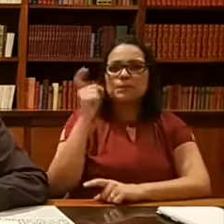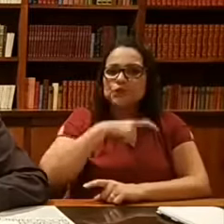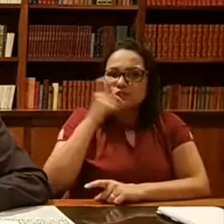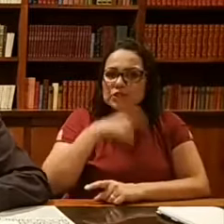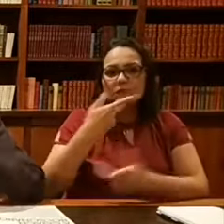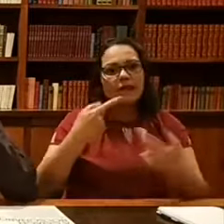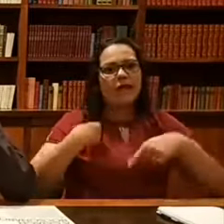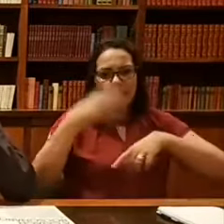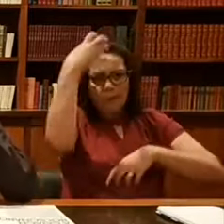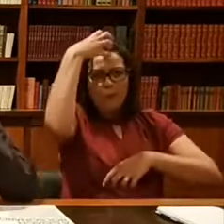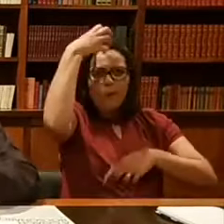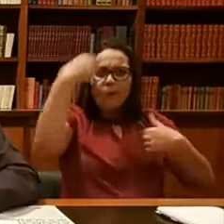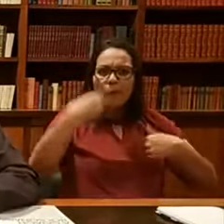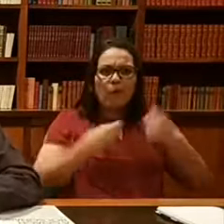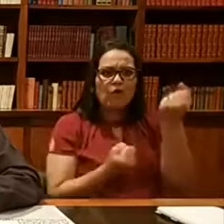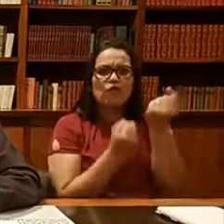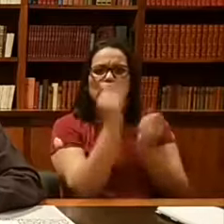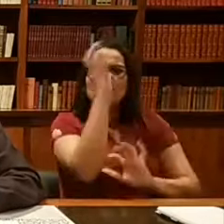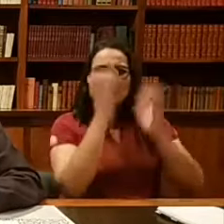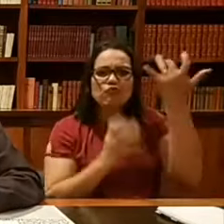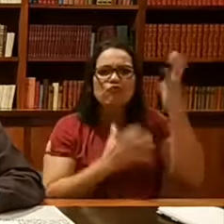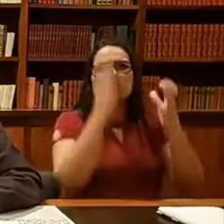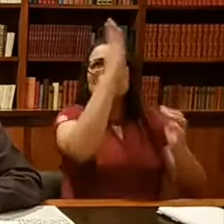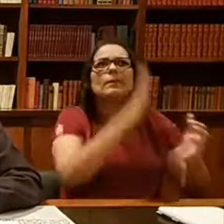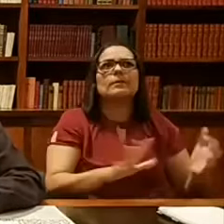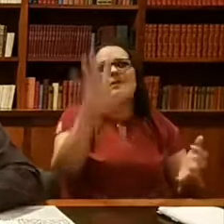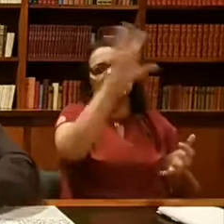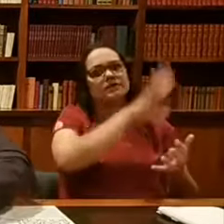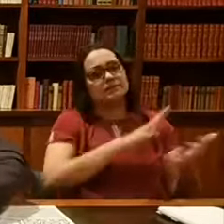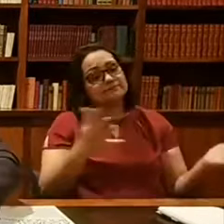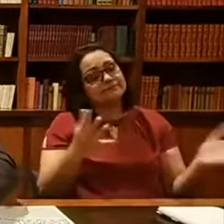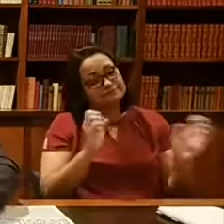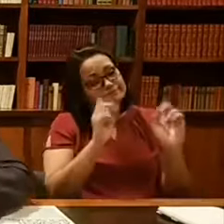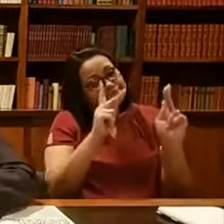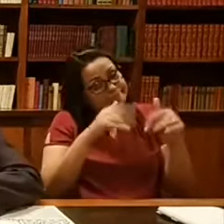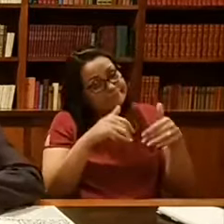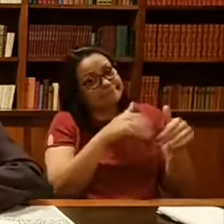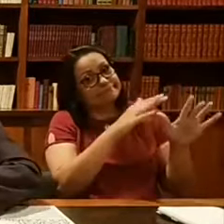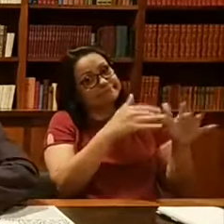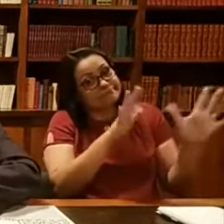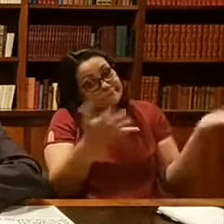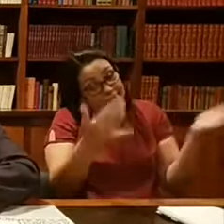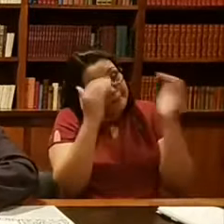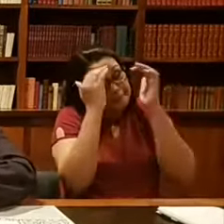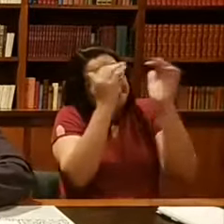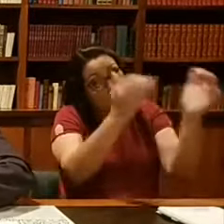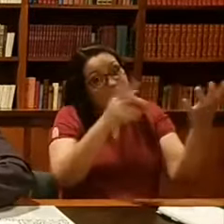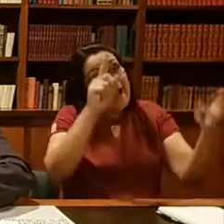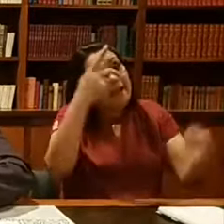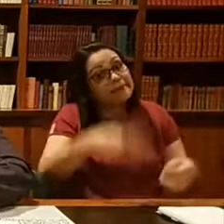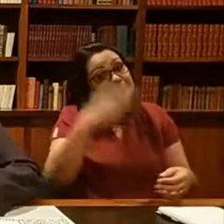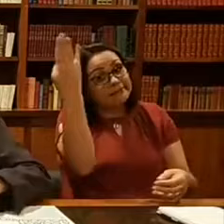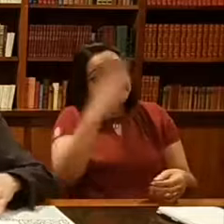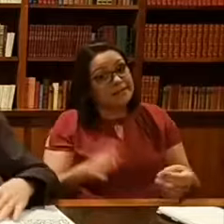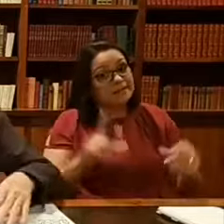no Brasil todo. Tudo bem, vamos tocar esse barco aí, porque é a regra do jogo aqui na mídia brasileira.